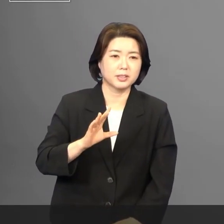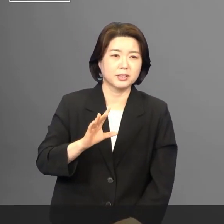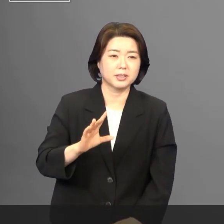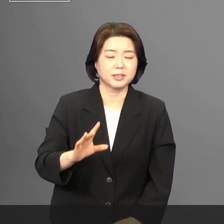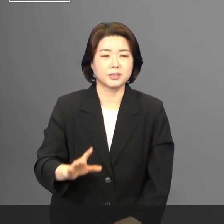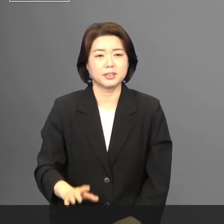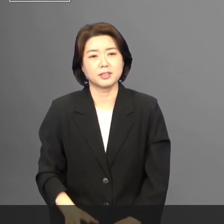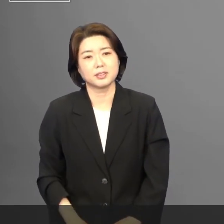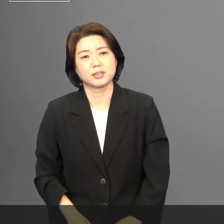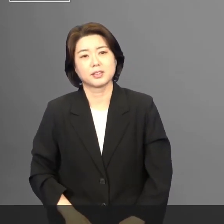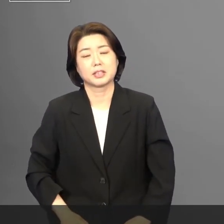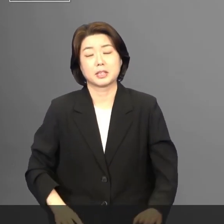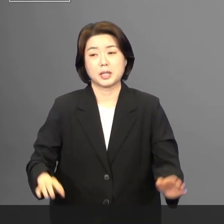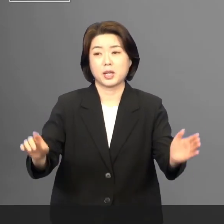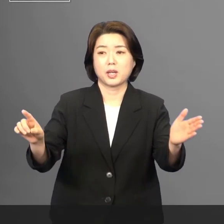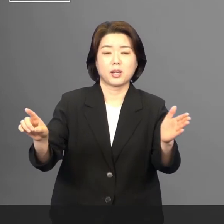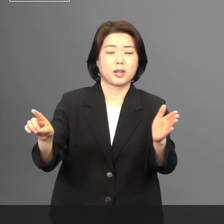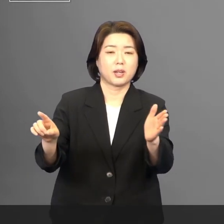예수밖에는